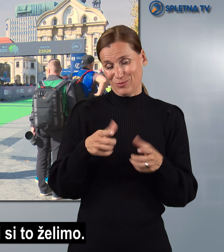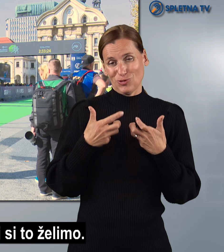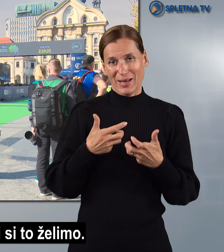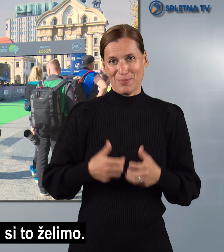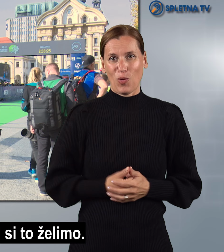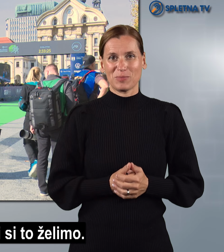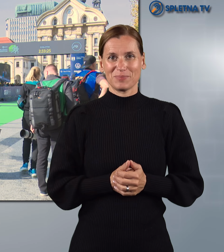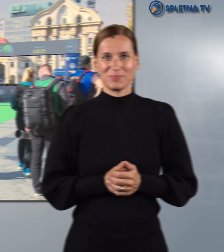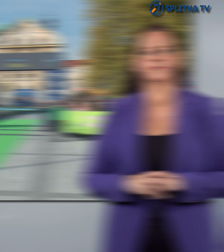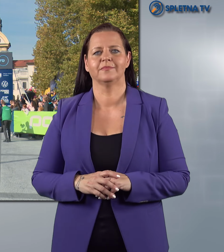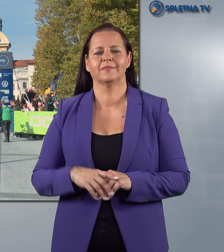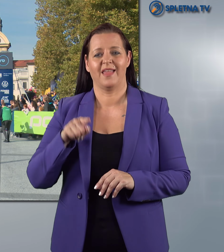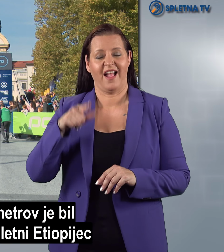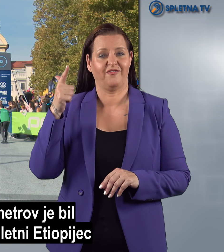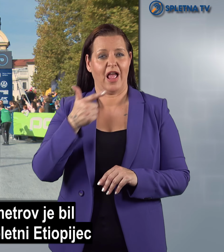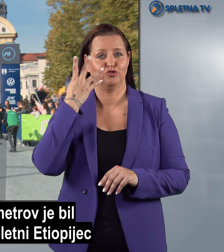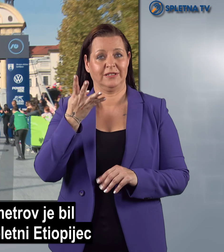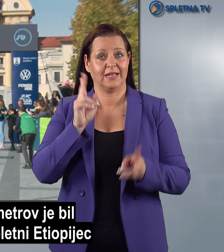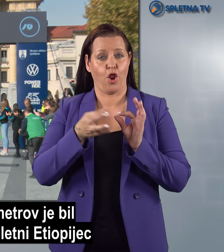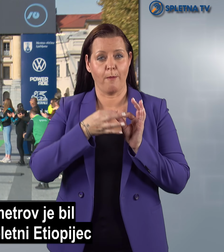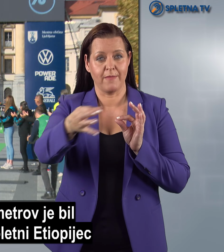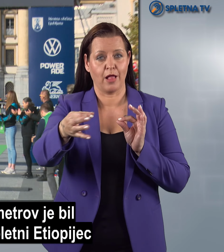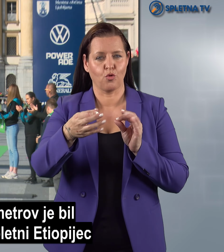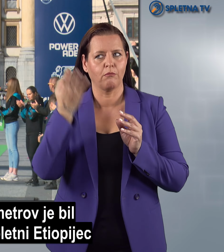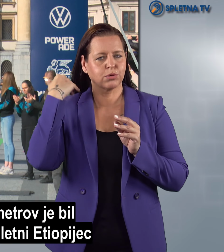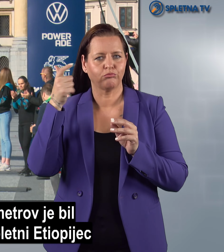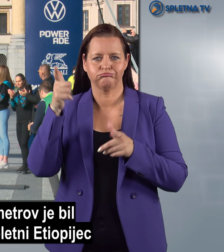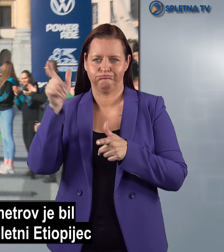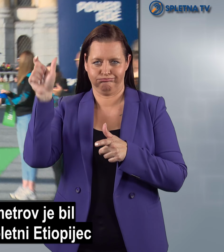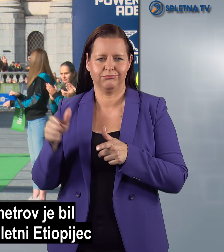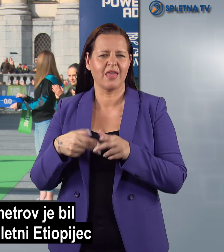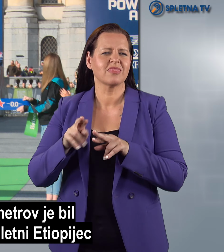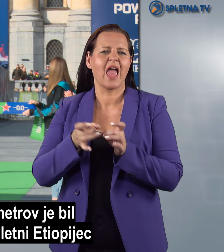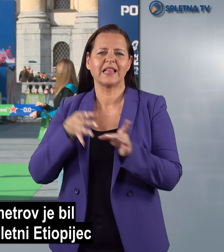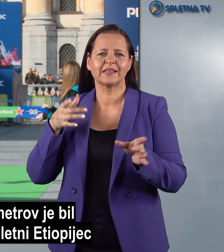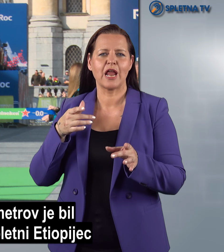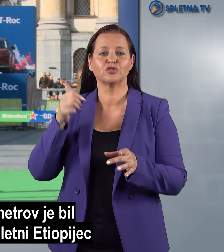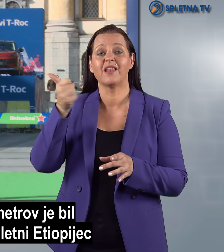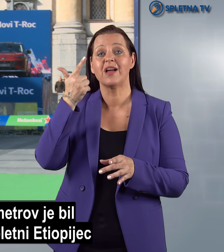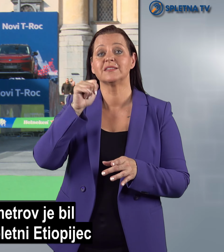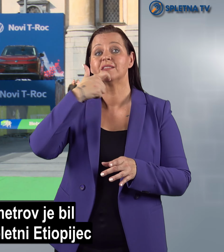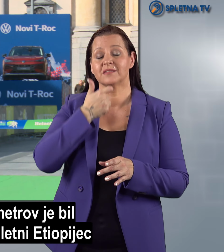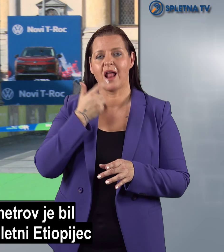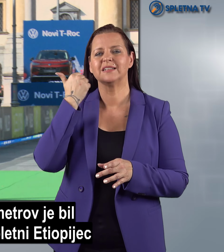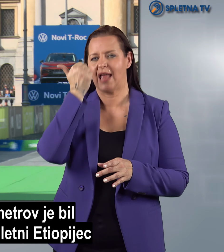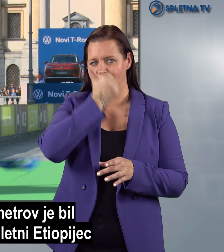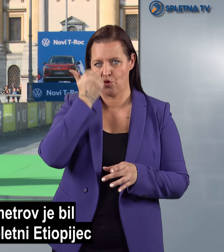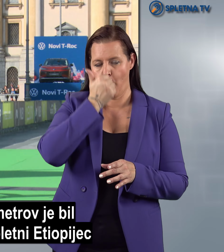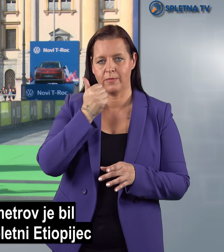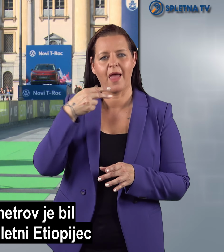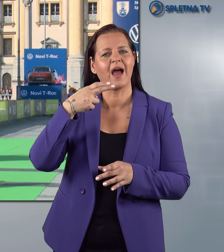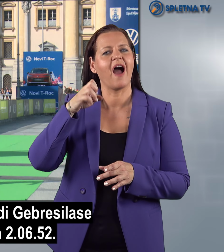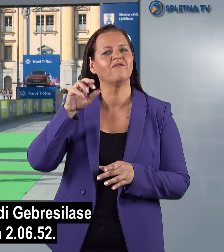želimo. Na 42 km je bil najhitrejši 21-letni